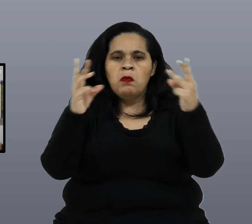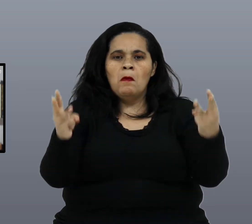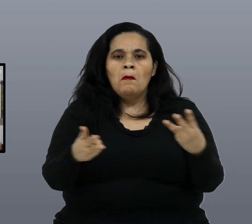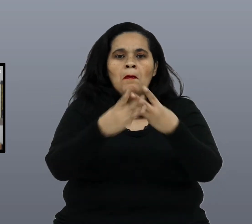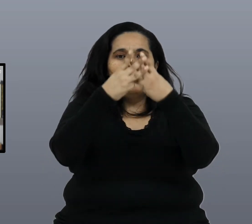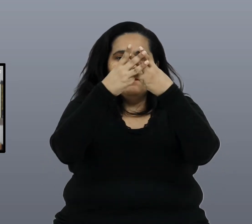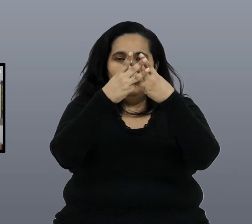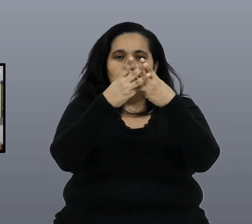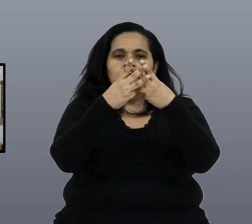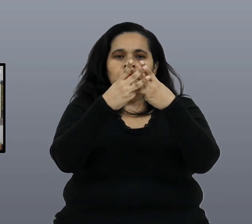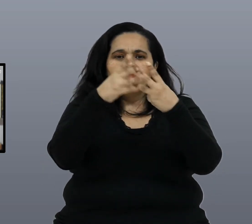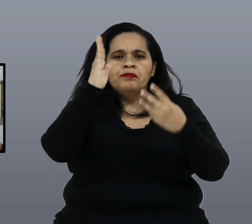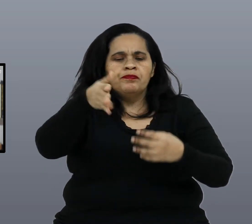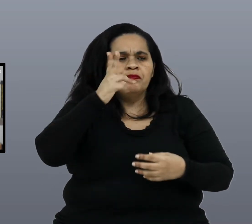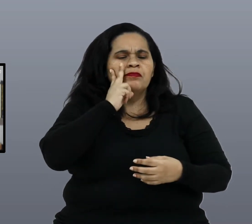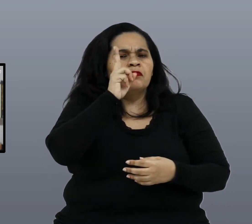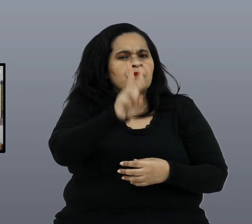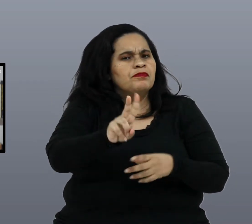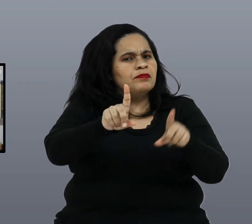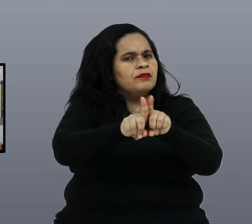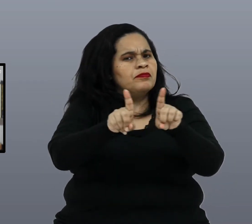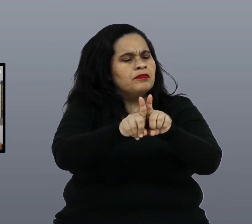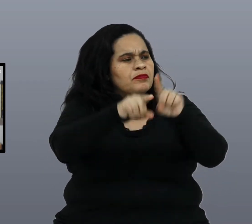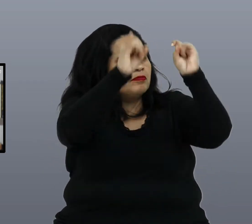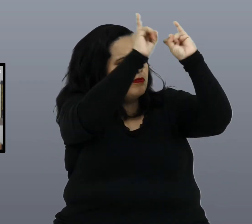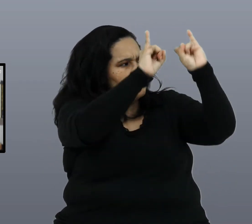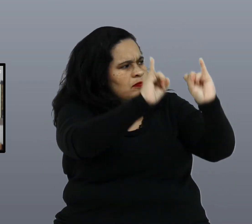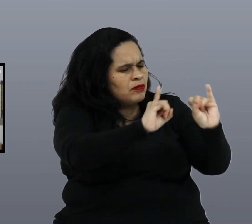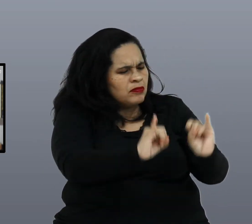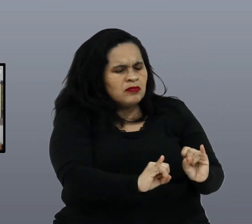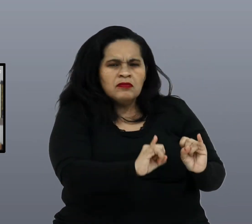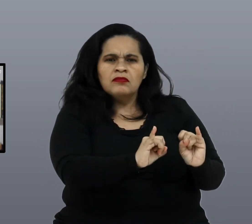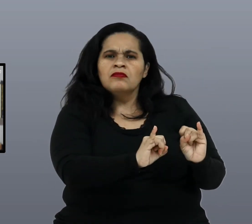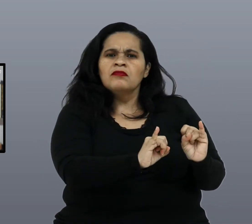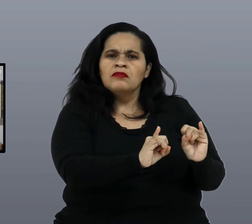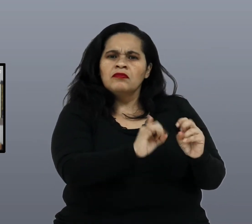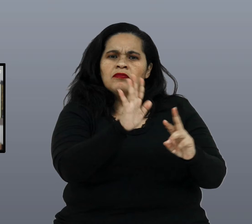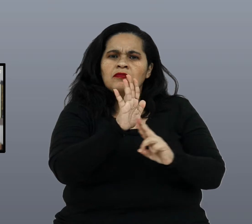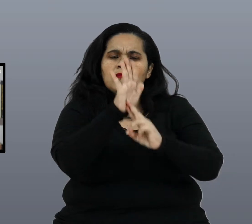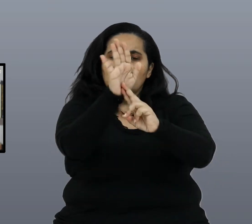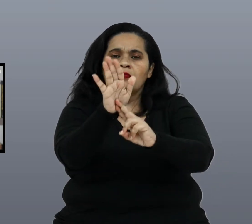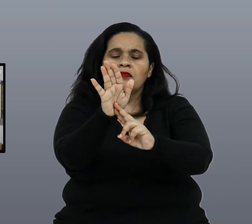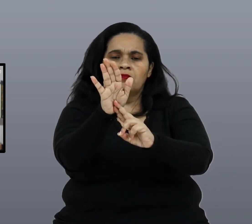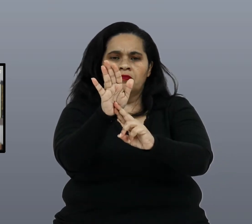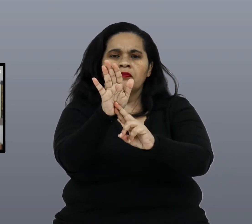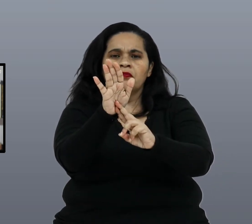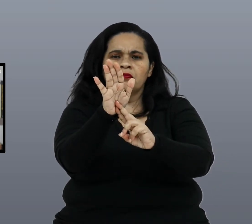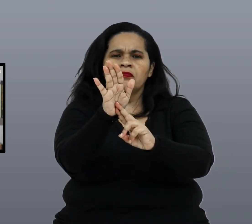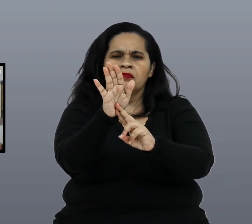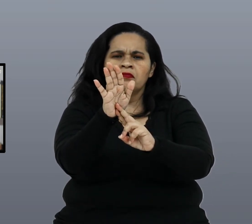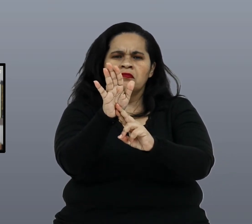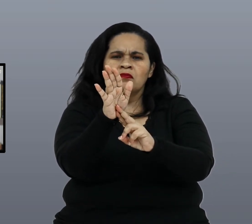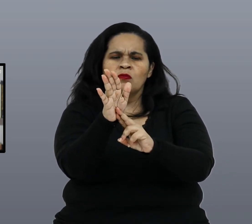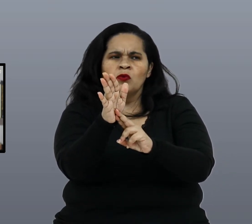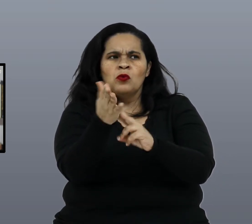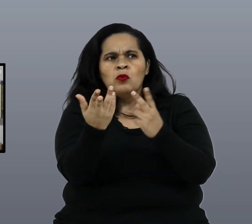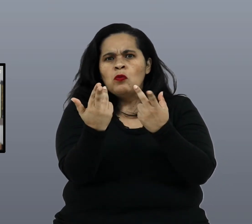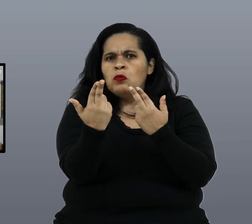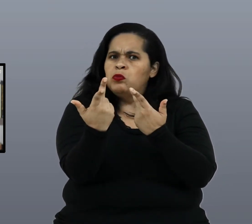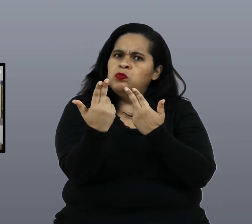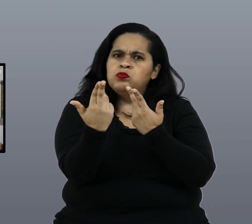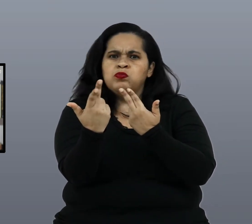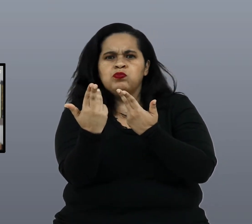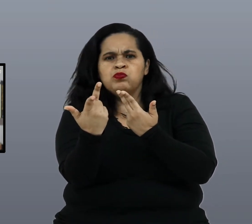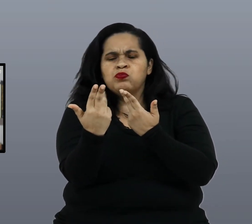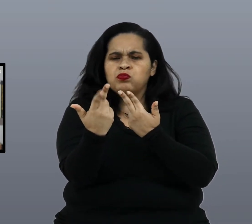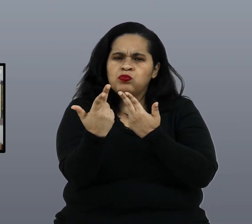como nós vimos ali a parte da estátua, lá representa ou similar, né, à